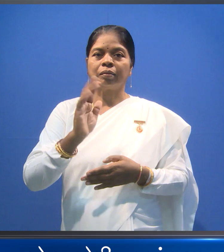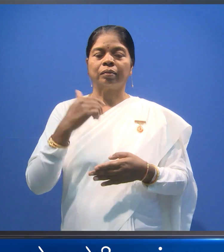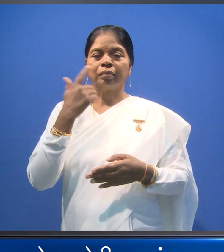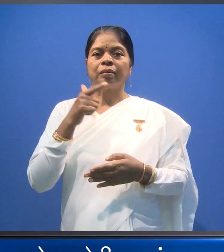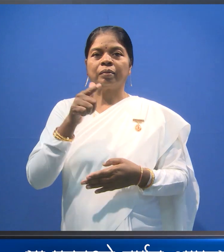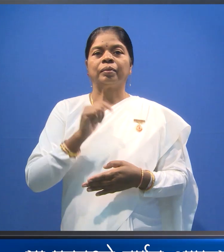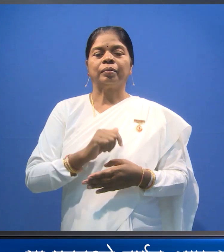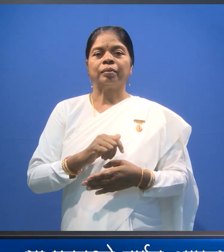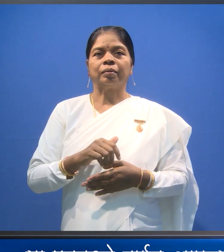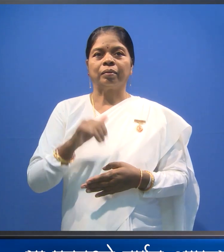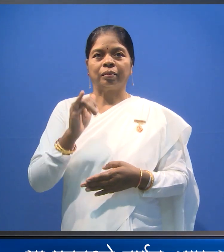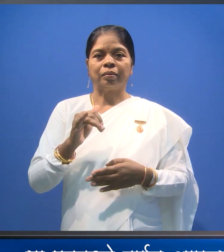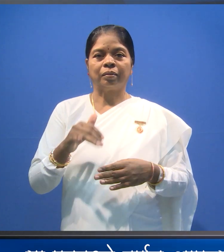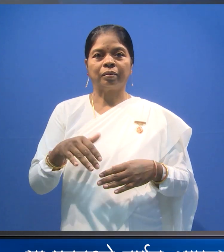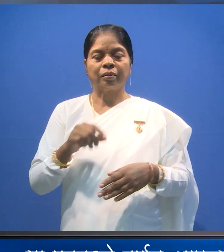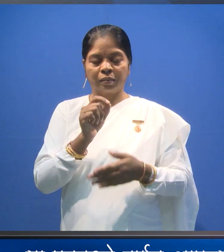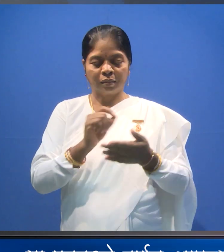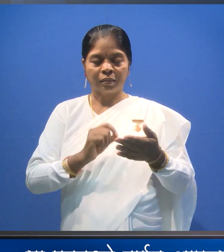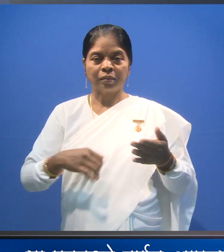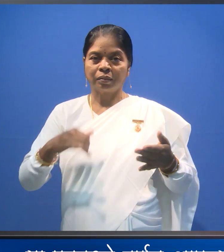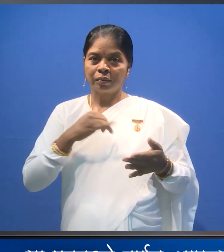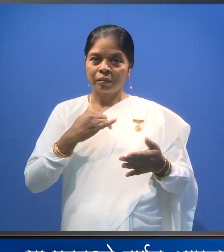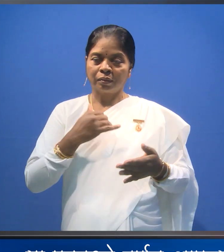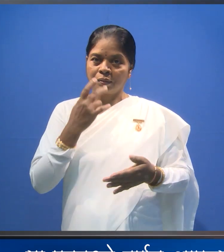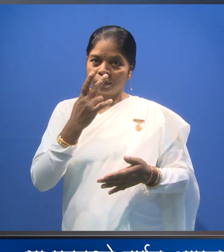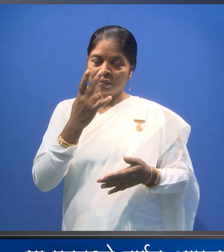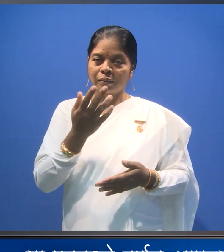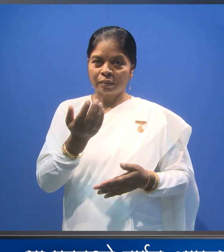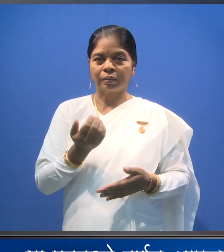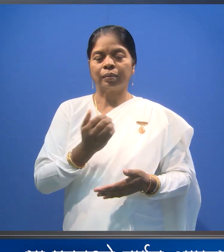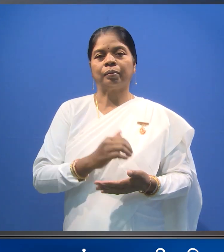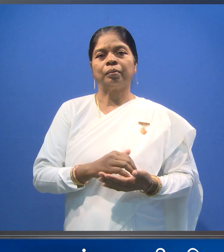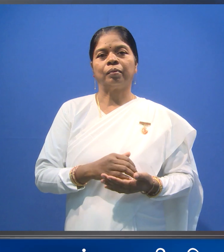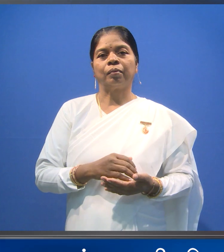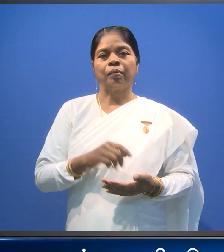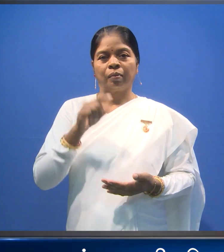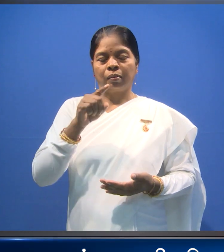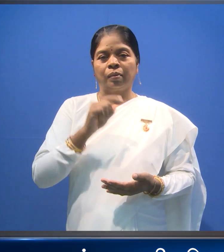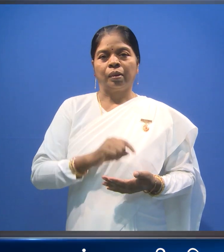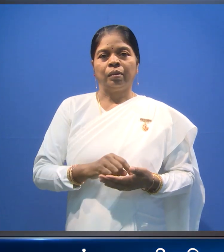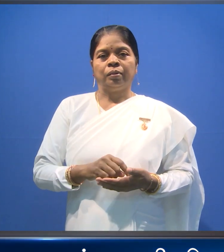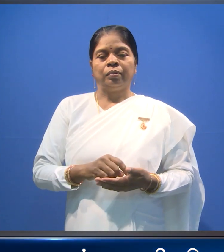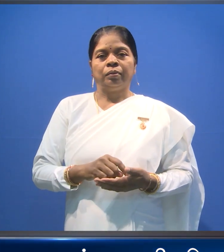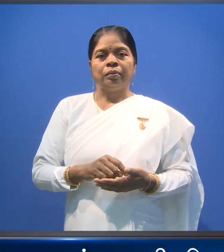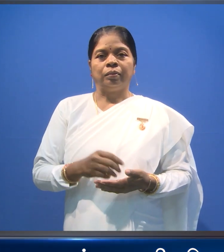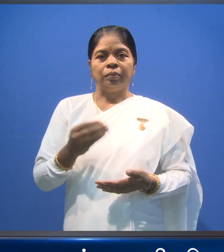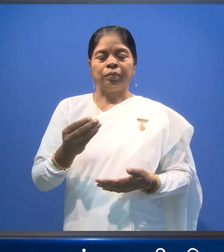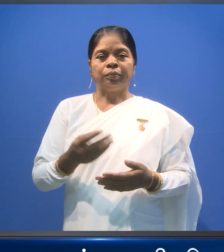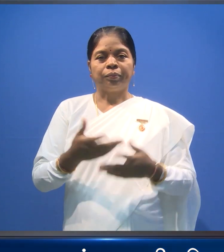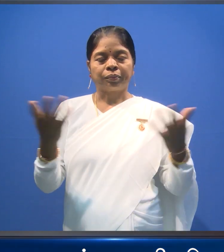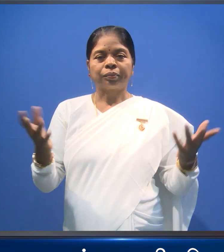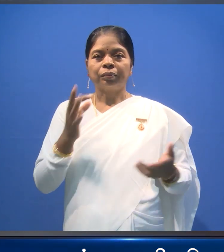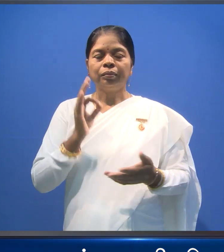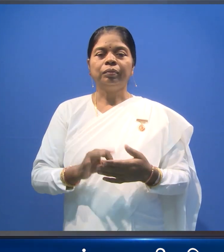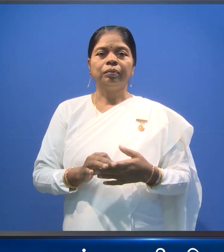रूपातून या प्रकारचे वर्णन आपल्याला बघावयास मिळते. त्यांच्या काही प्रसिद्ध